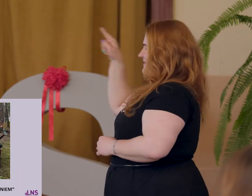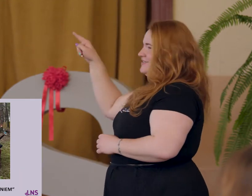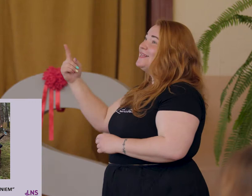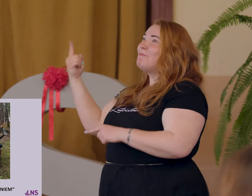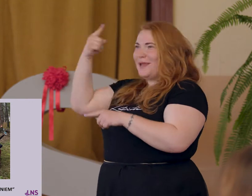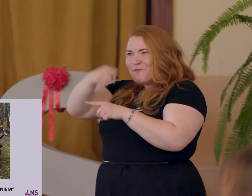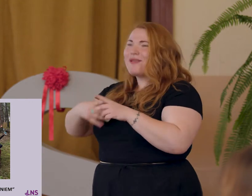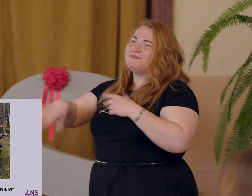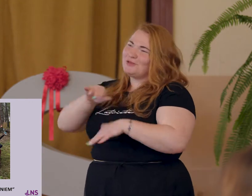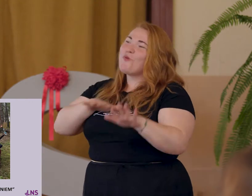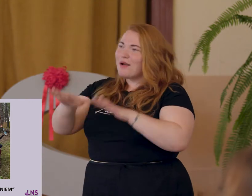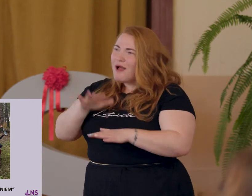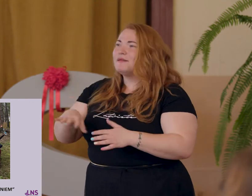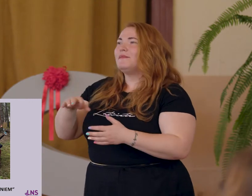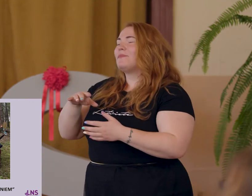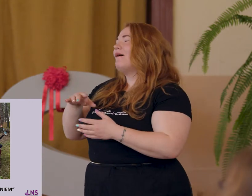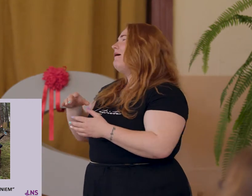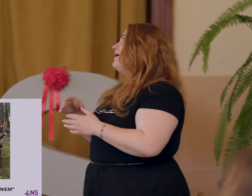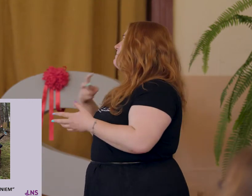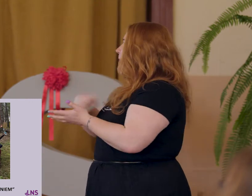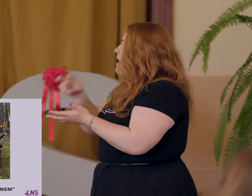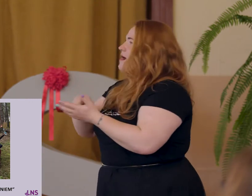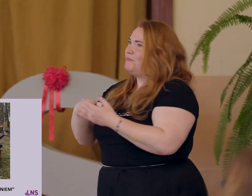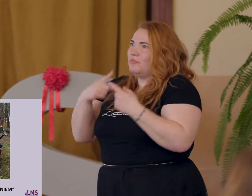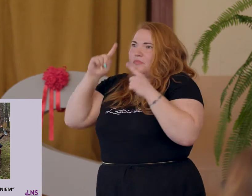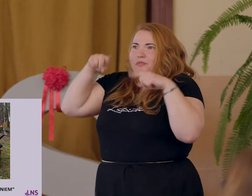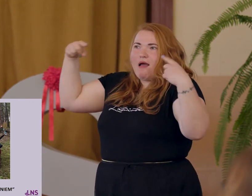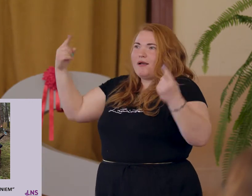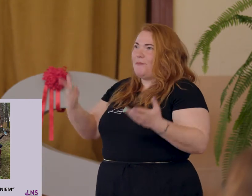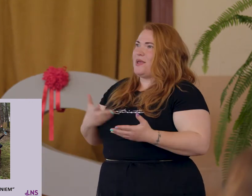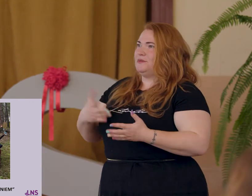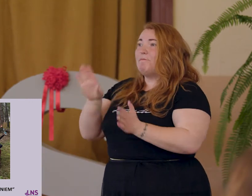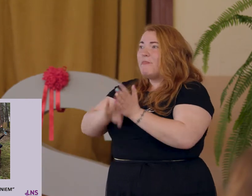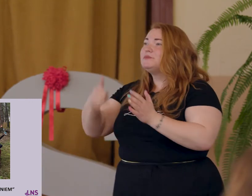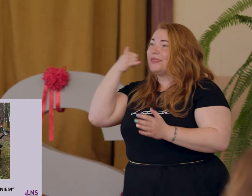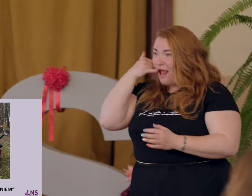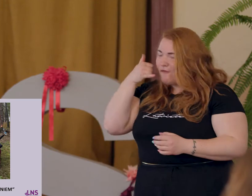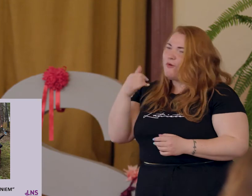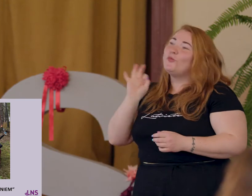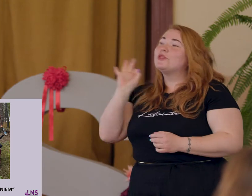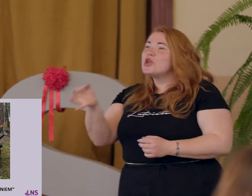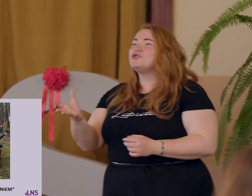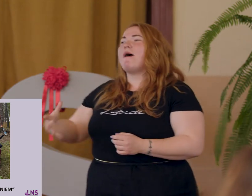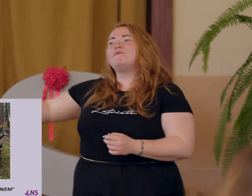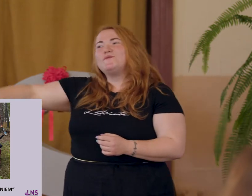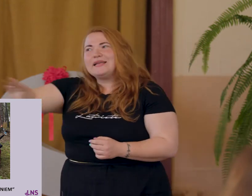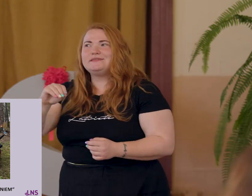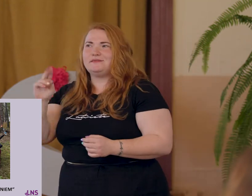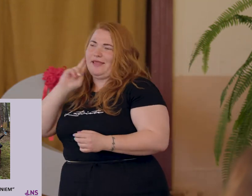Un, protams, tas bija pirmo reizi, mēs noorganizējām tādu pārgājienu, trakie piedzīvojumi bez telefoniem